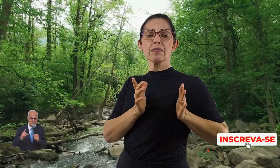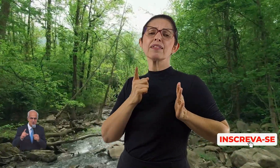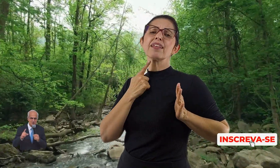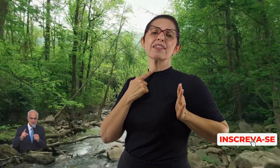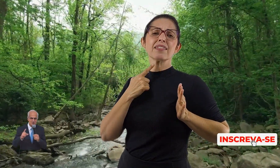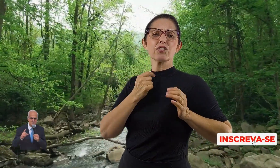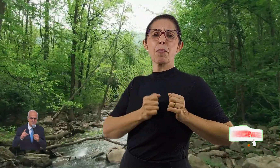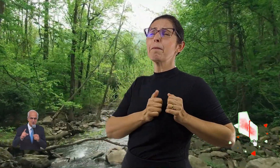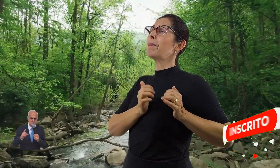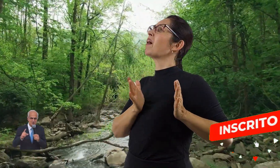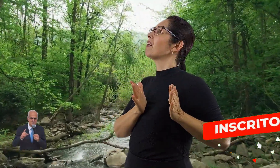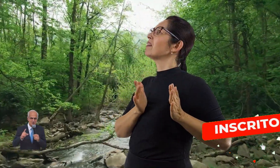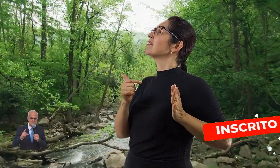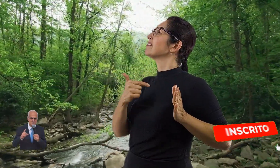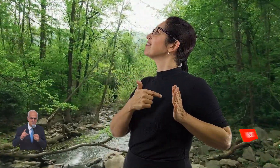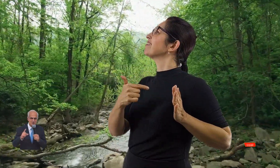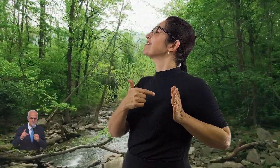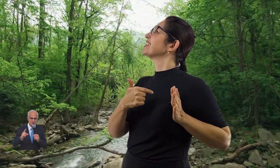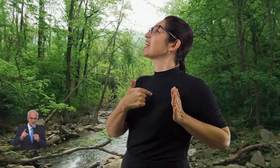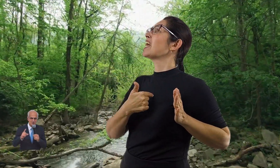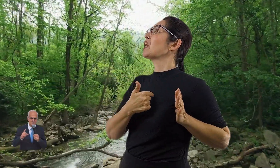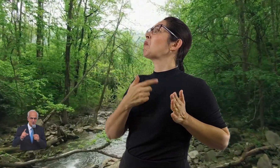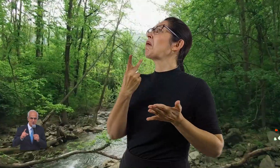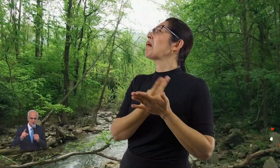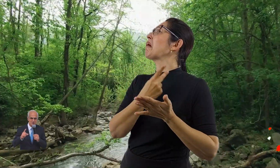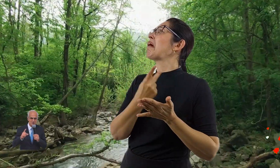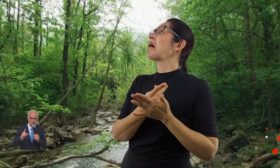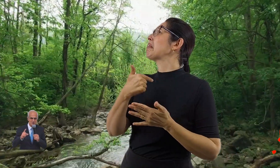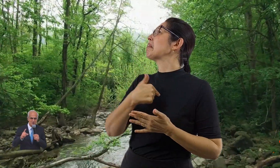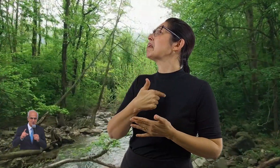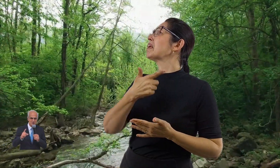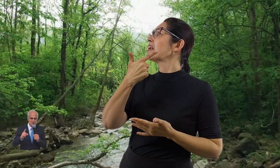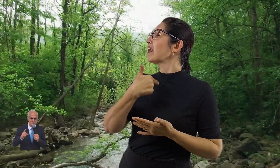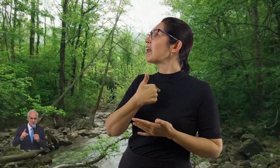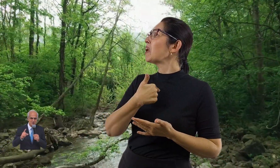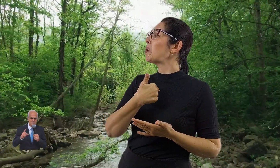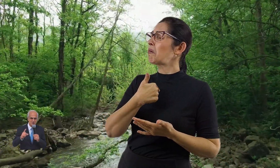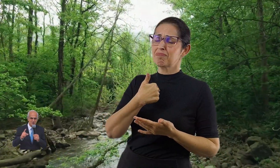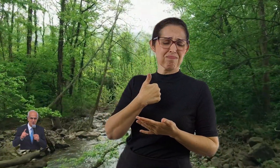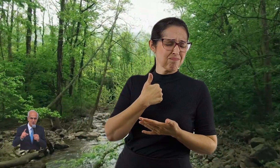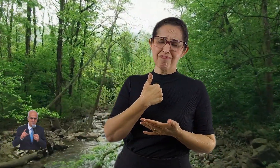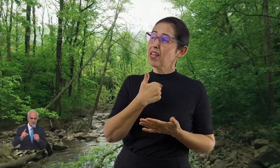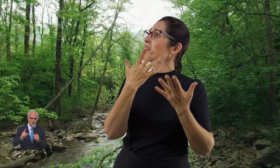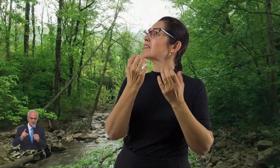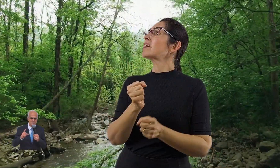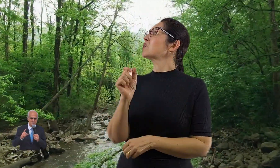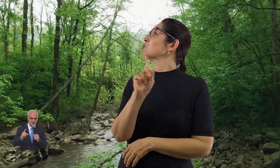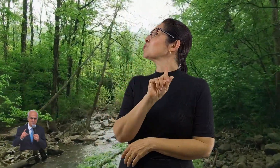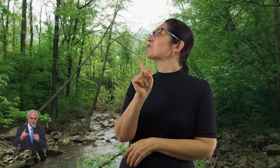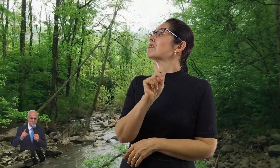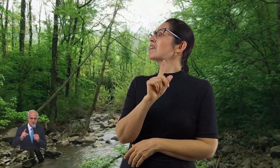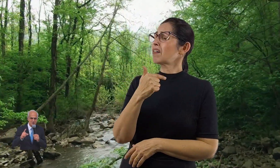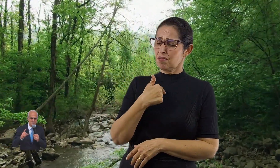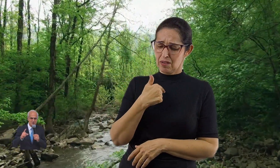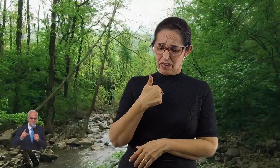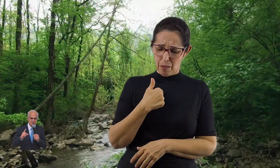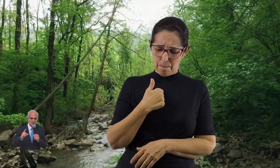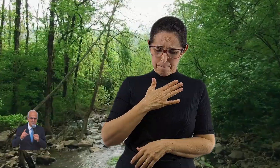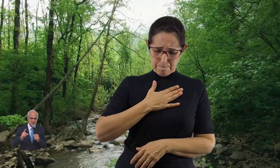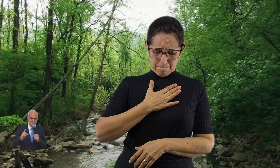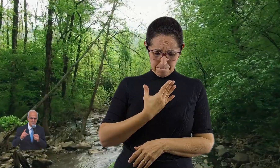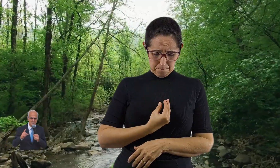desejo, tem de haver esse inconformismo. Senhor, eu não me conformo com o que eu sou, eu não quero que o meu